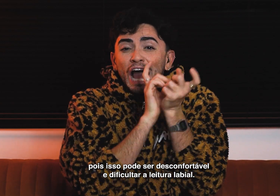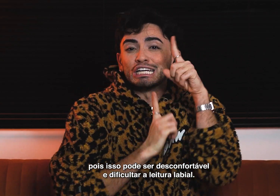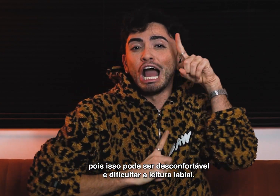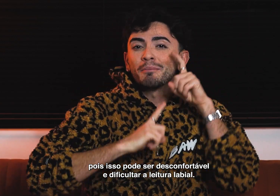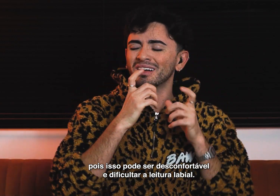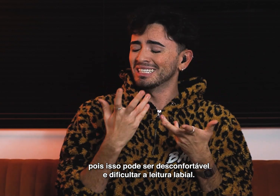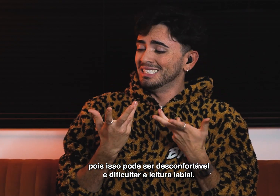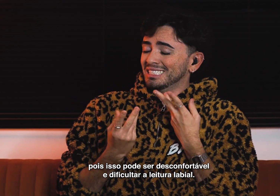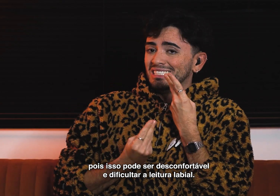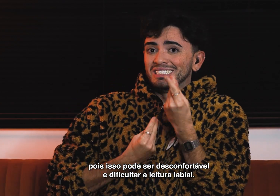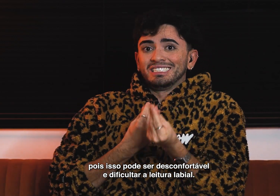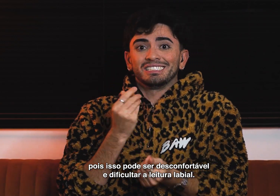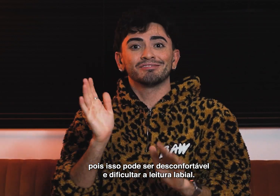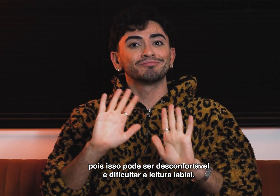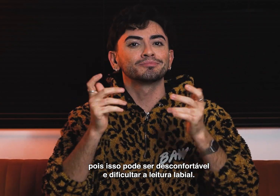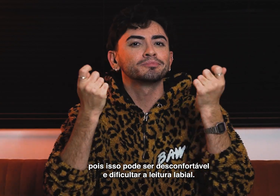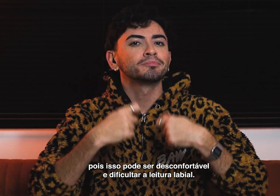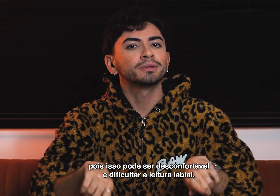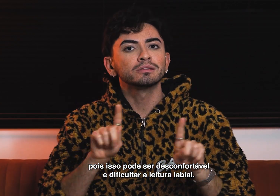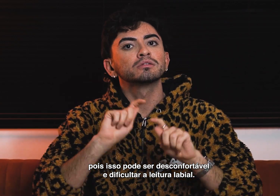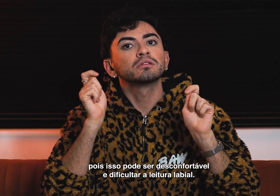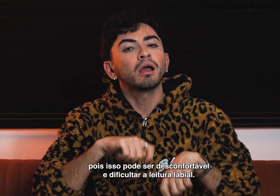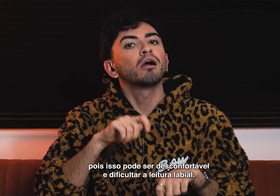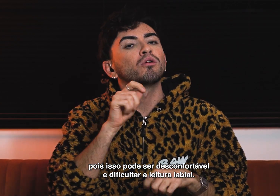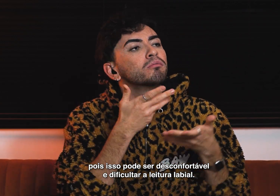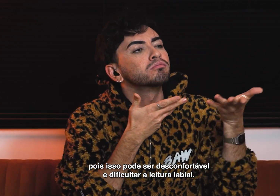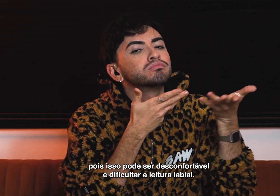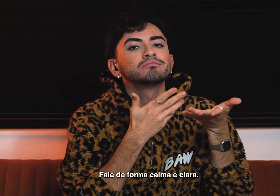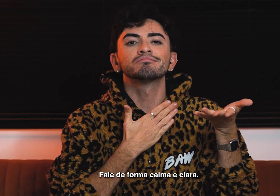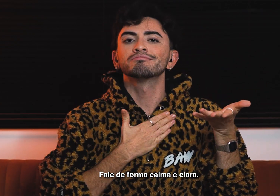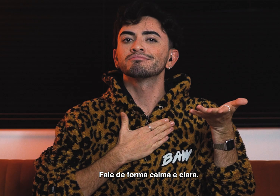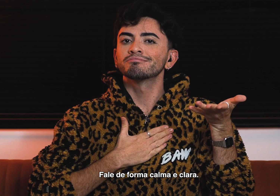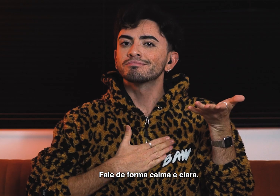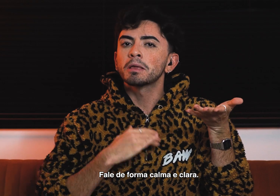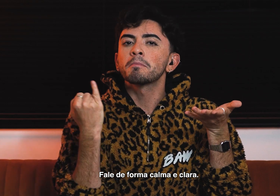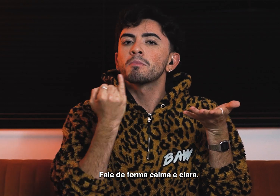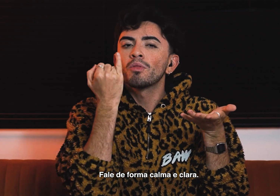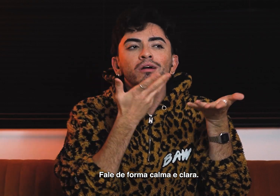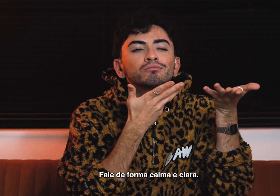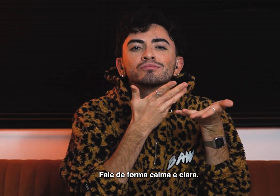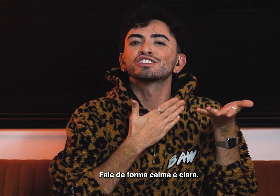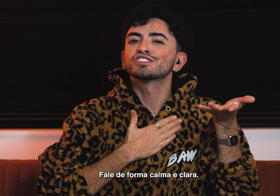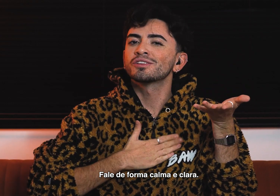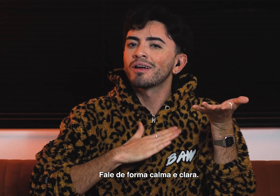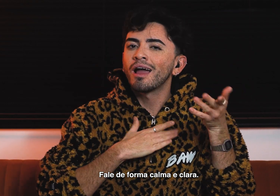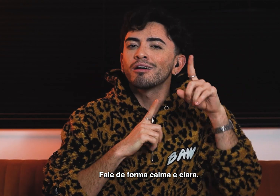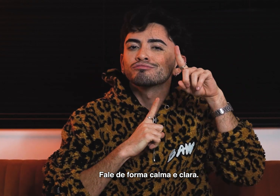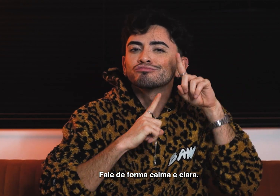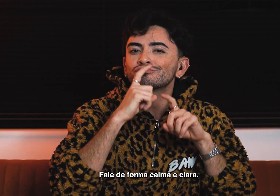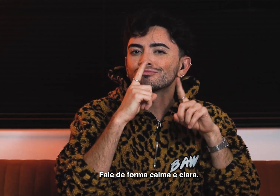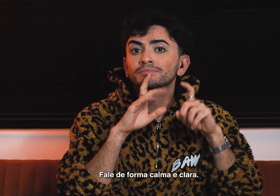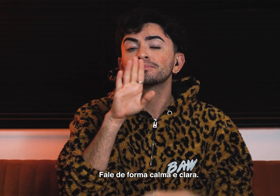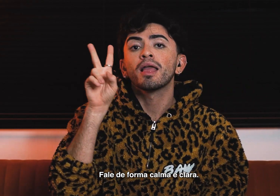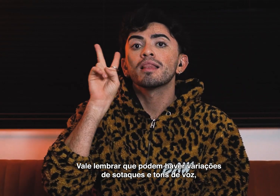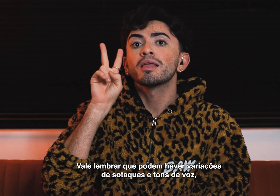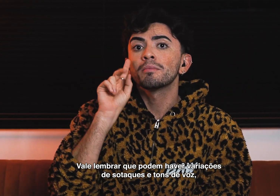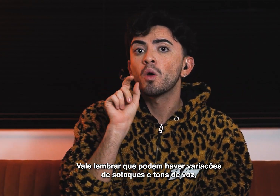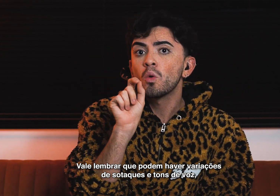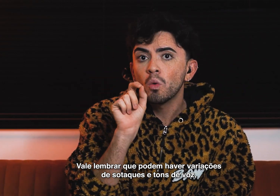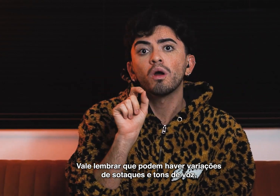pode ser desconfortável e dificultar a leitura labial. Fale de forma calma e clara. Vale